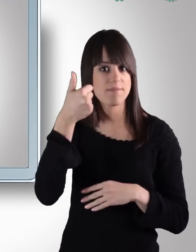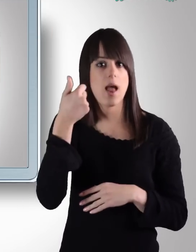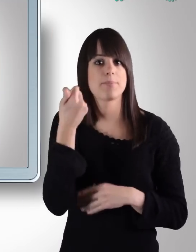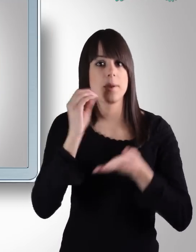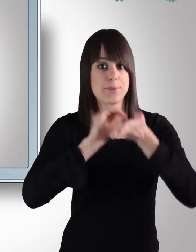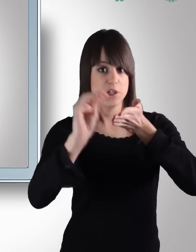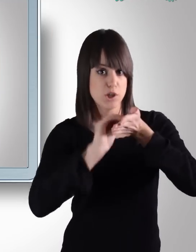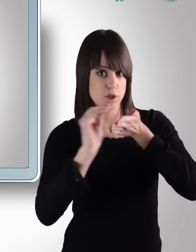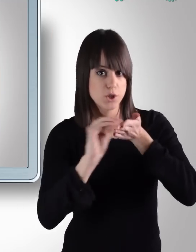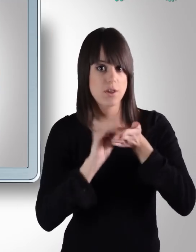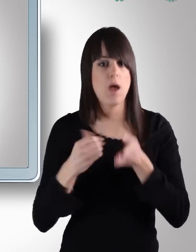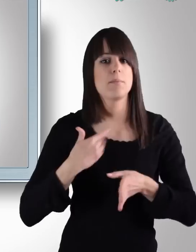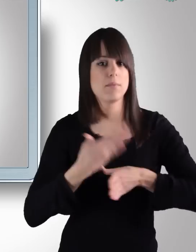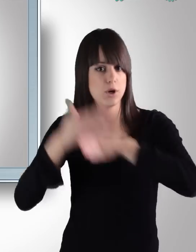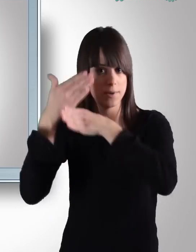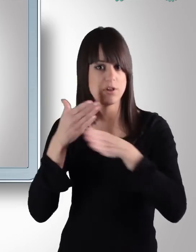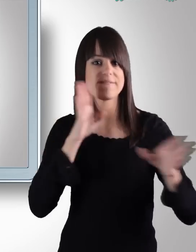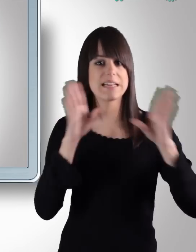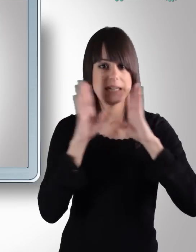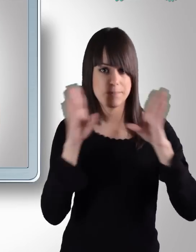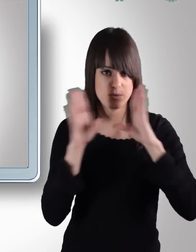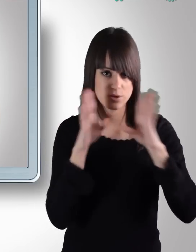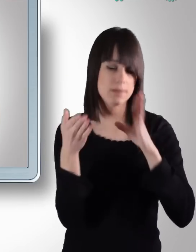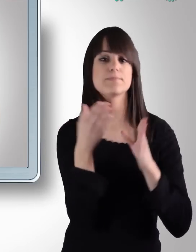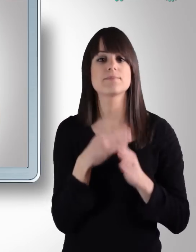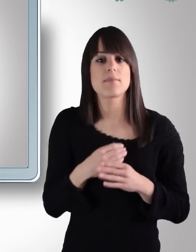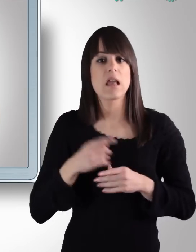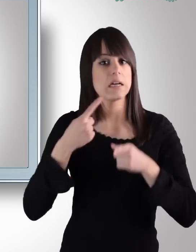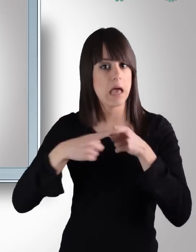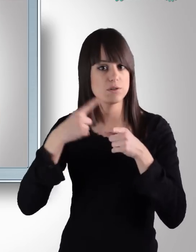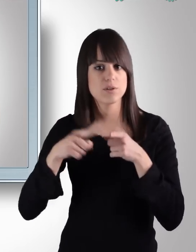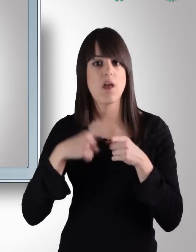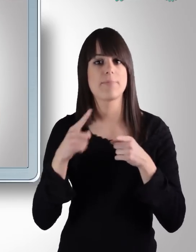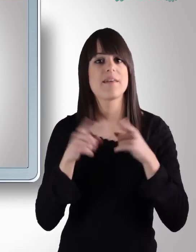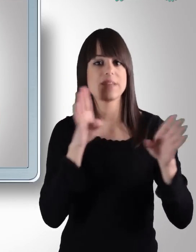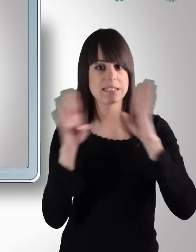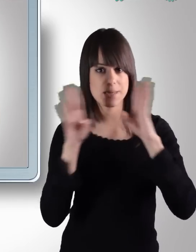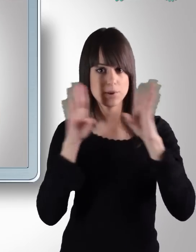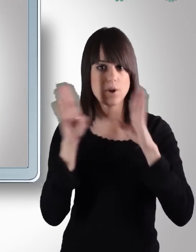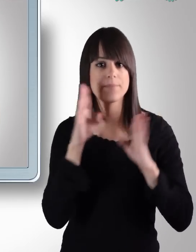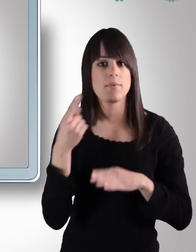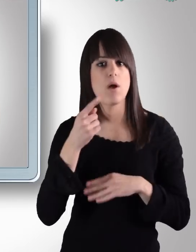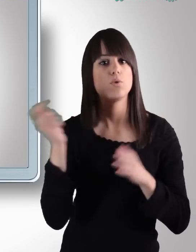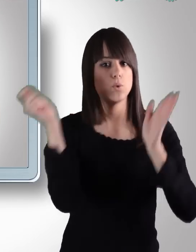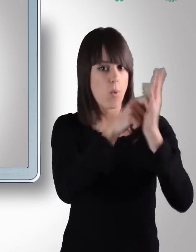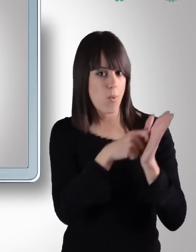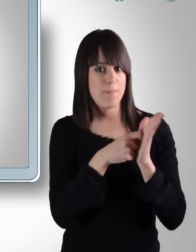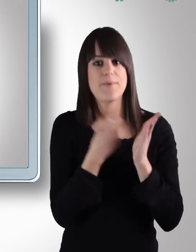Registrujete se ili pomoću svog Facebook naloga, pošto je ova društvena mreža 2012. godine kupila ovu mobilnu